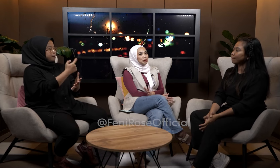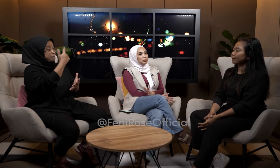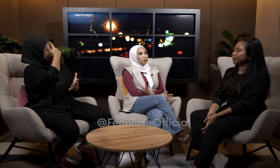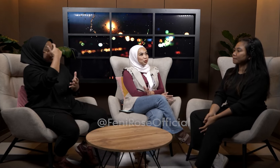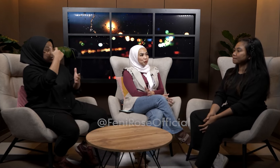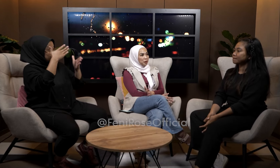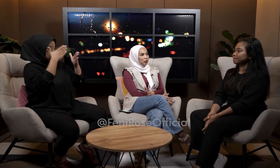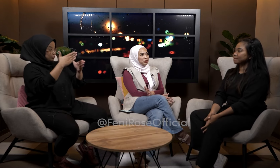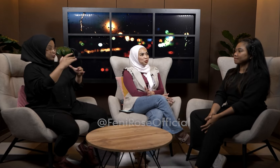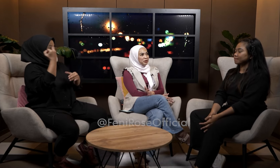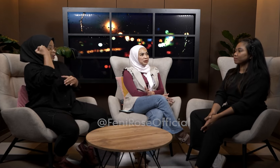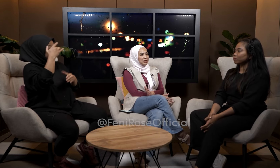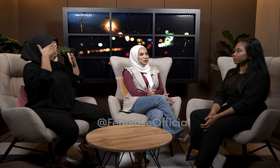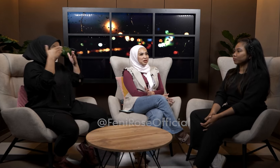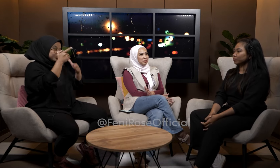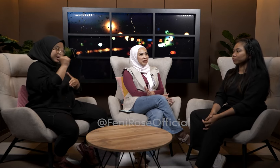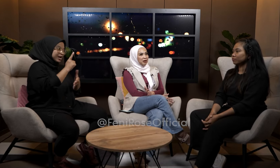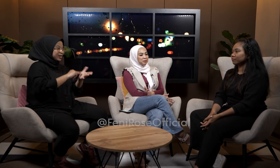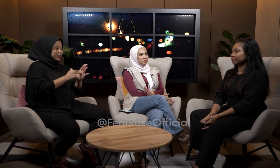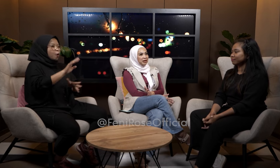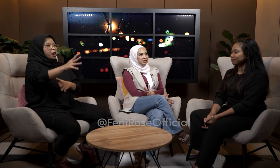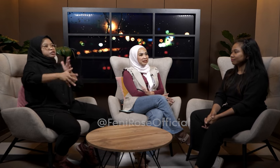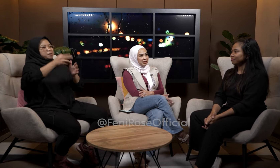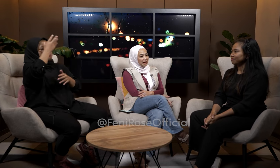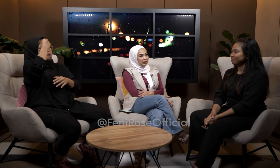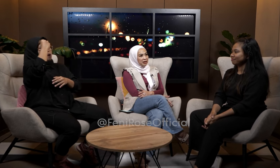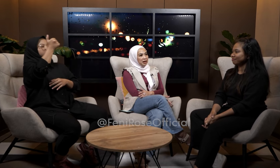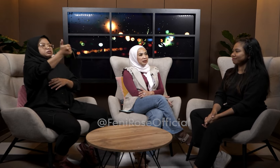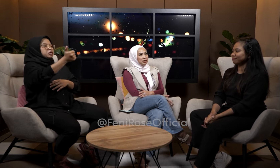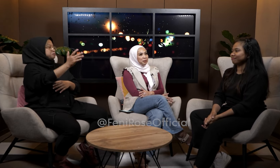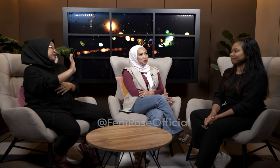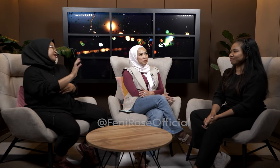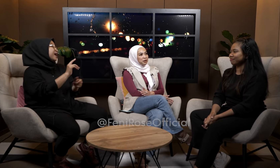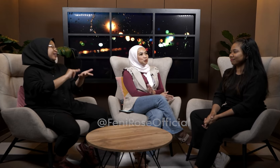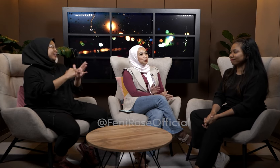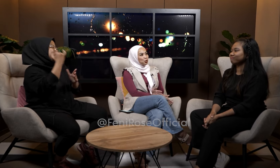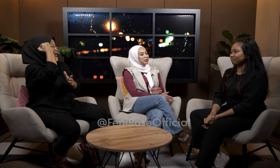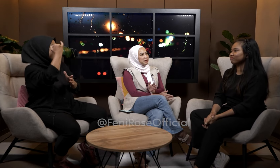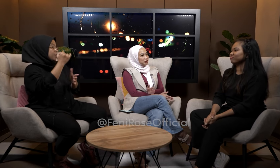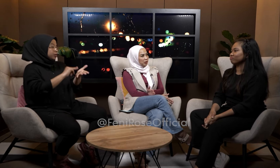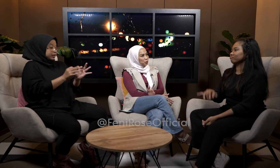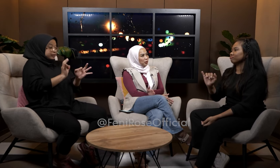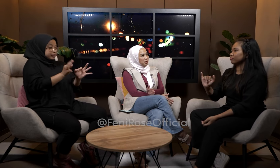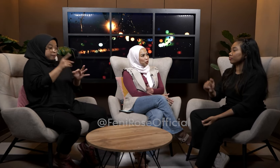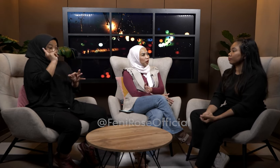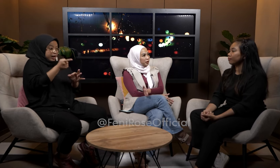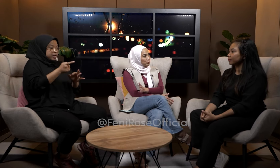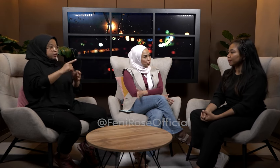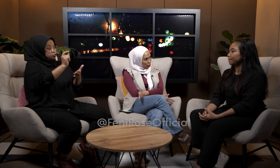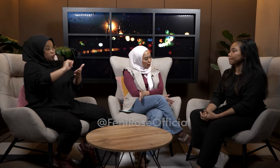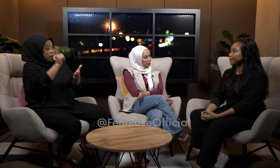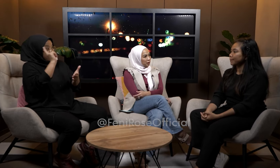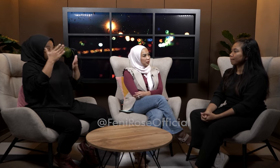ilmu khusus ya bukan cuma sekedar bisa memahami bahasa isyarat tetapi juga menjadi juru bahasa isyarat tuh ada sekolahnya khususkah